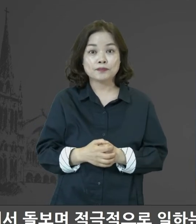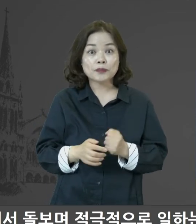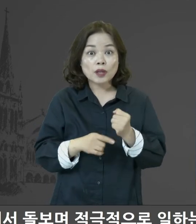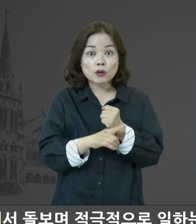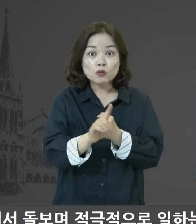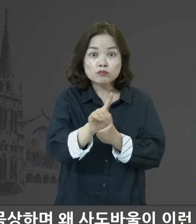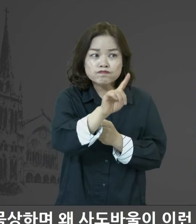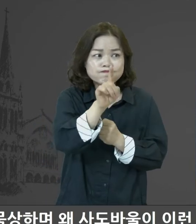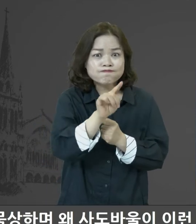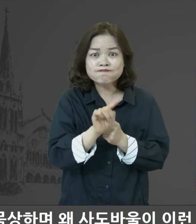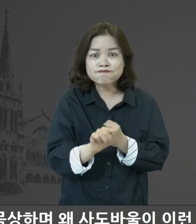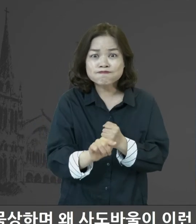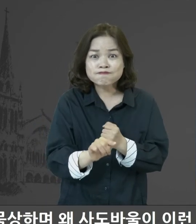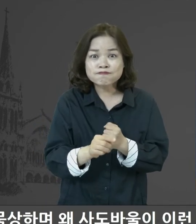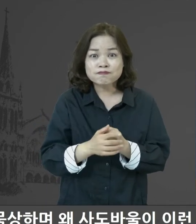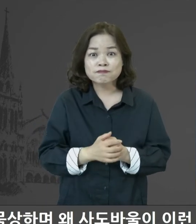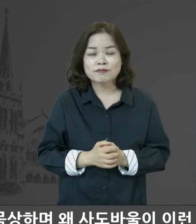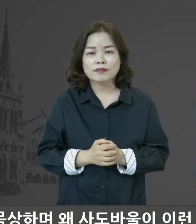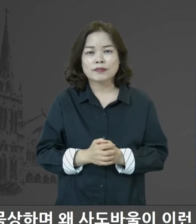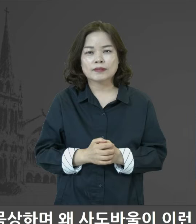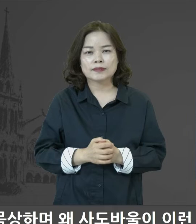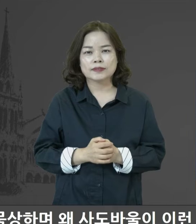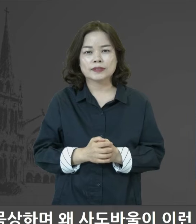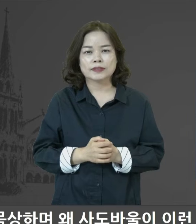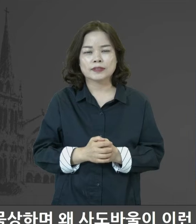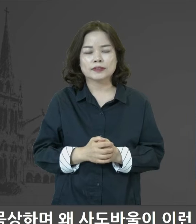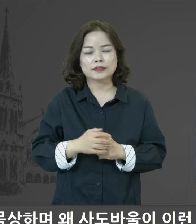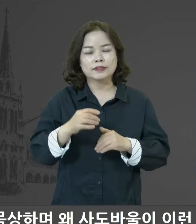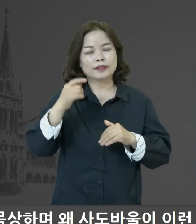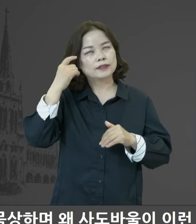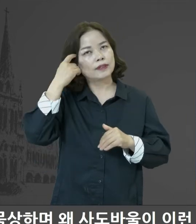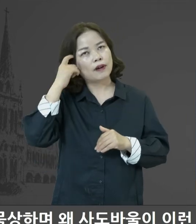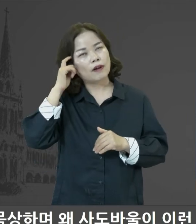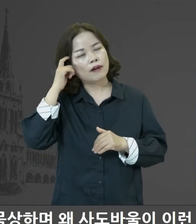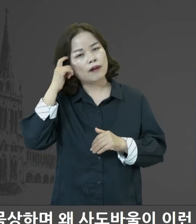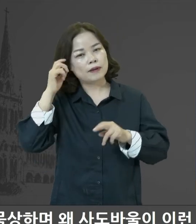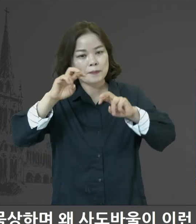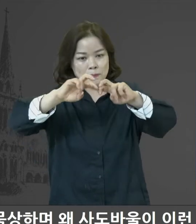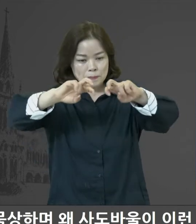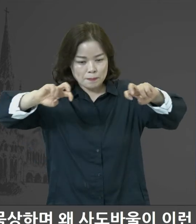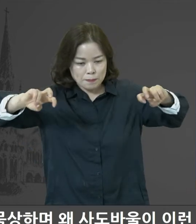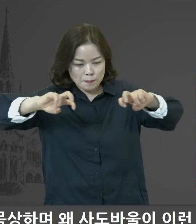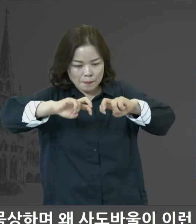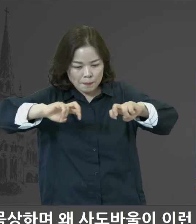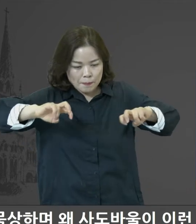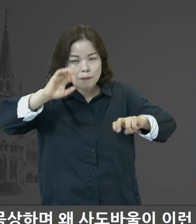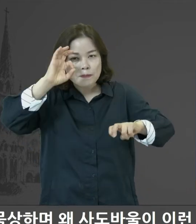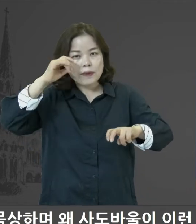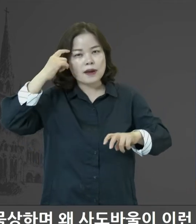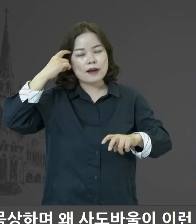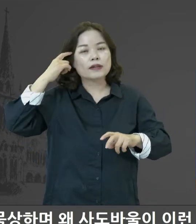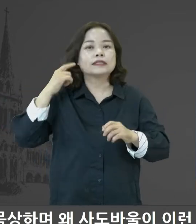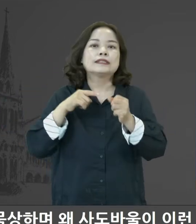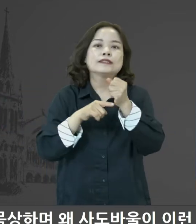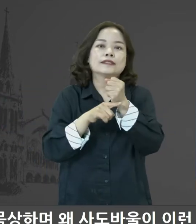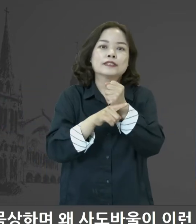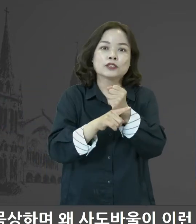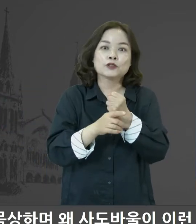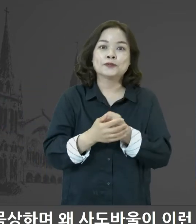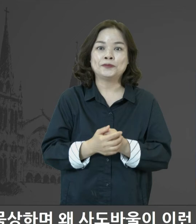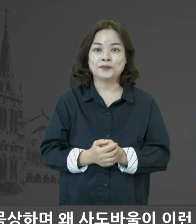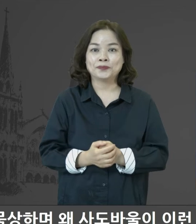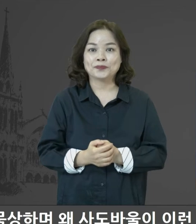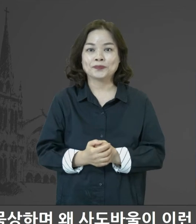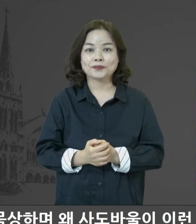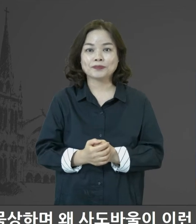이유가 무엇일까? 그렇게 한번 깊이 들여다보았습니다. 그 이유는요,